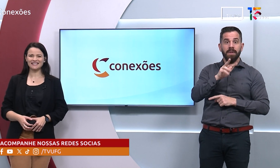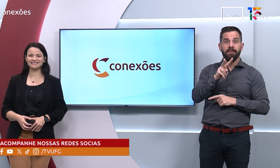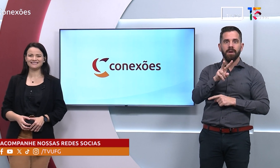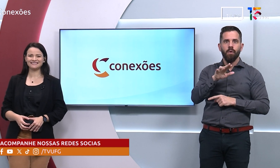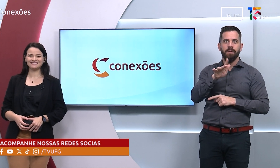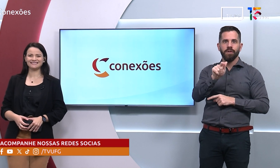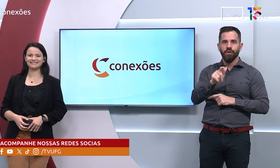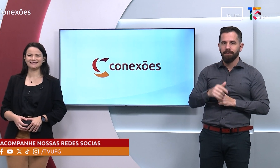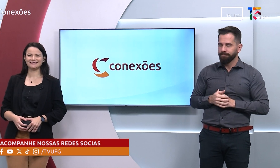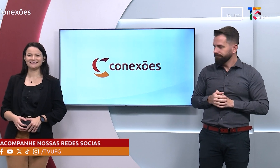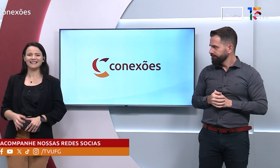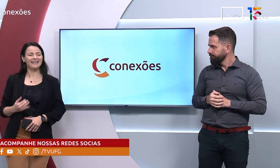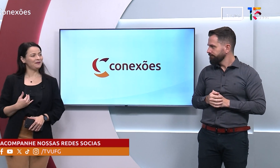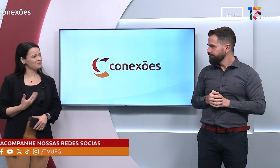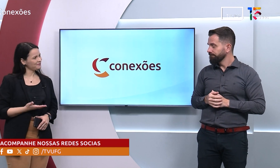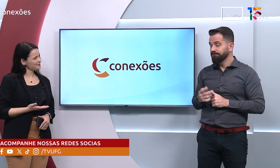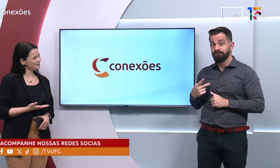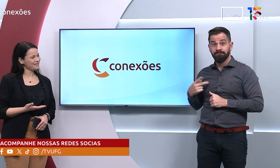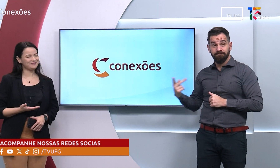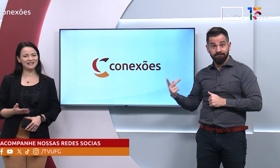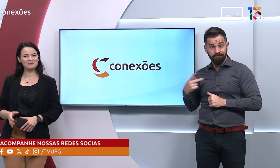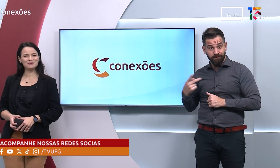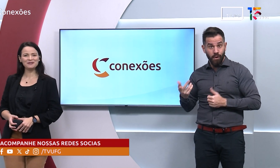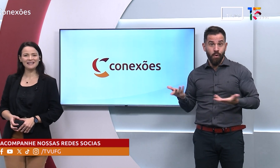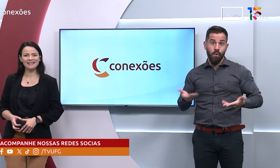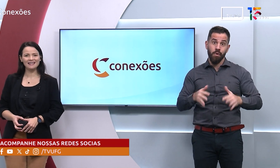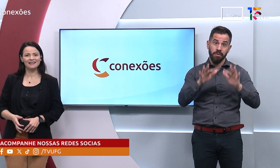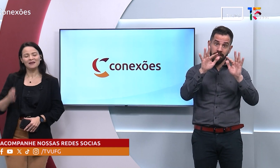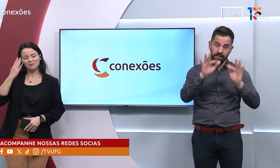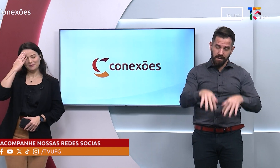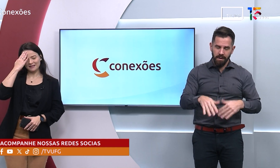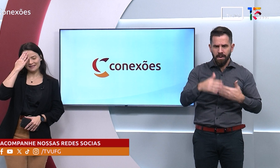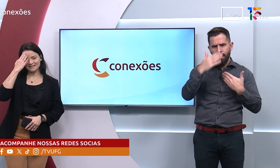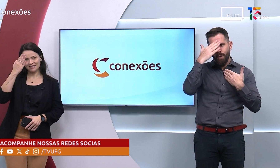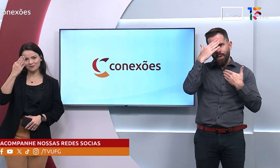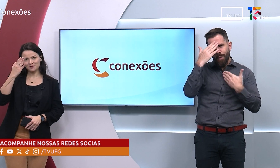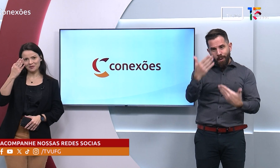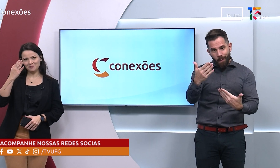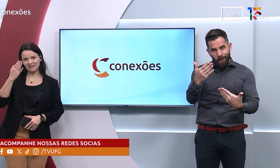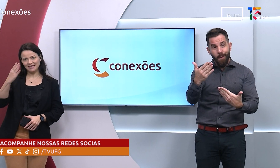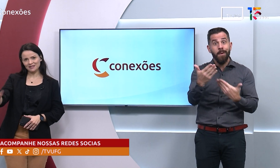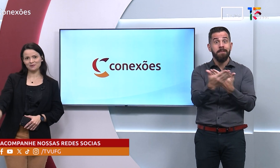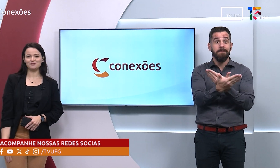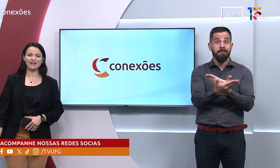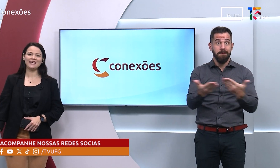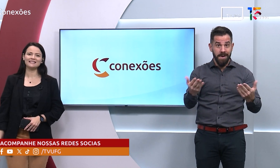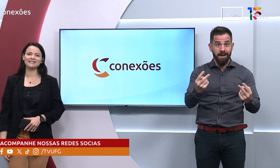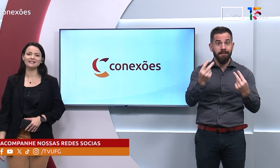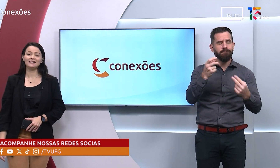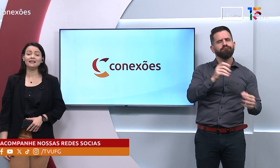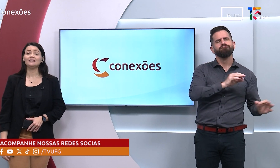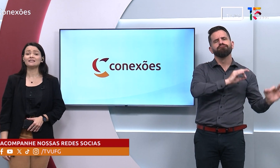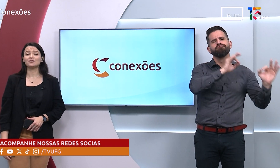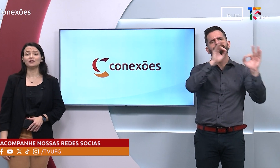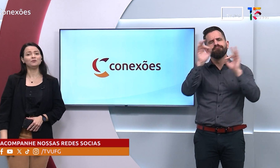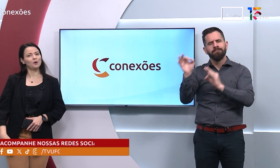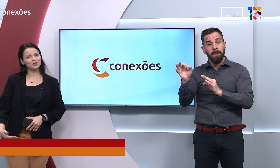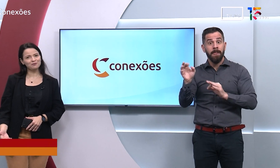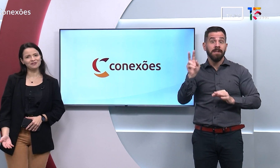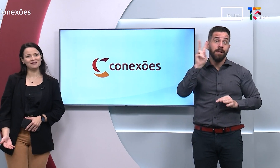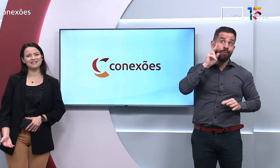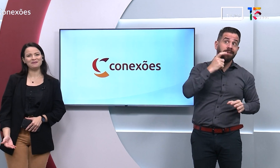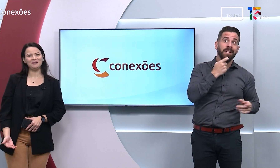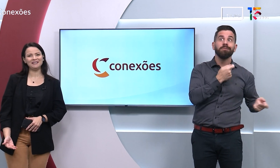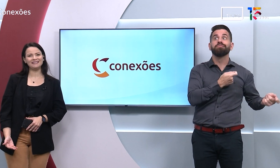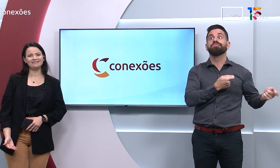@TVUFG. Eu e o professor Diego ficamos por aqui, agradecendo a sua companhia, a sua audiência, desejando um